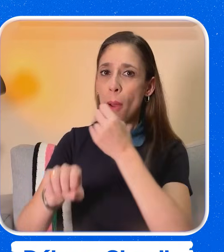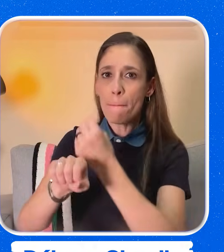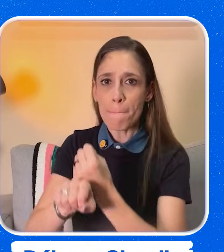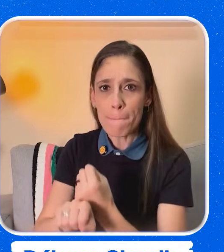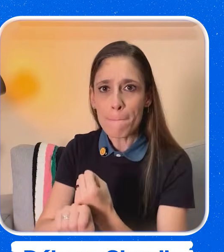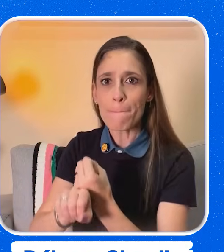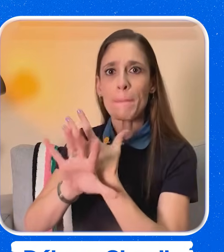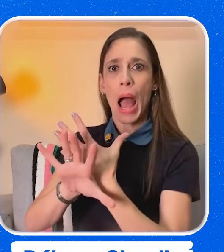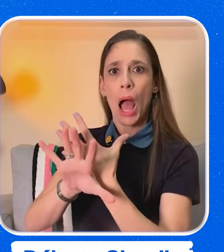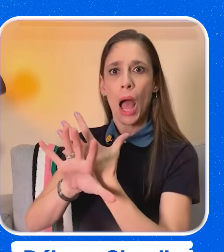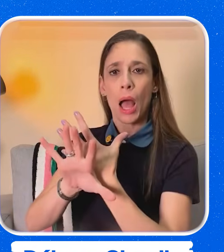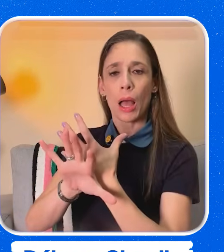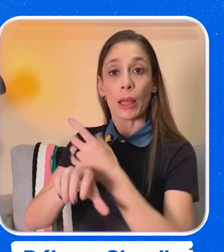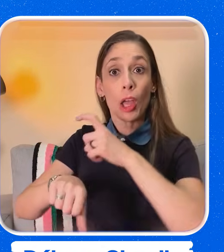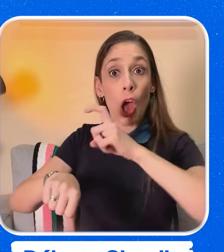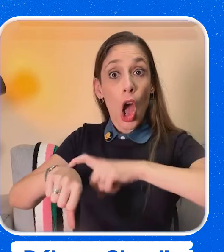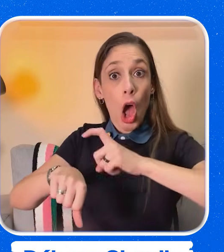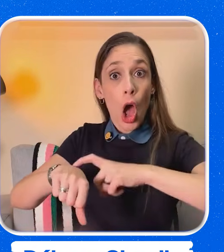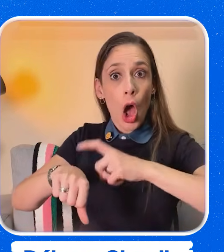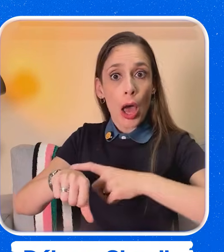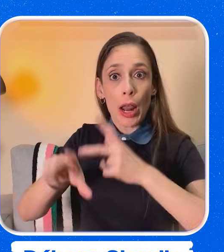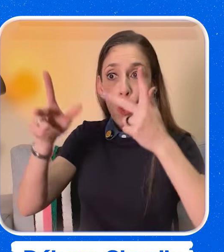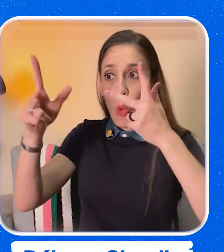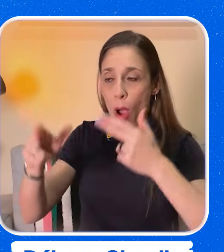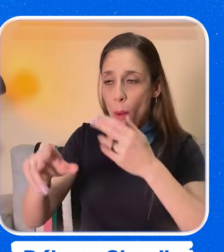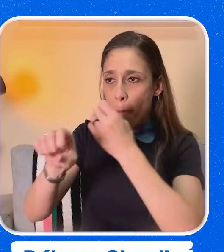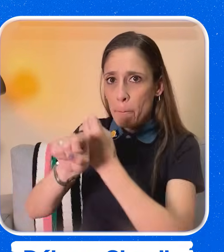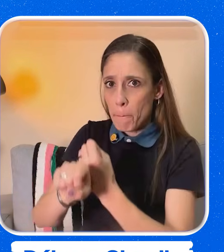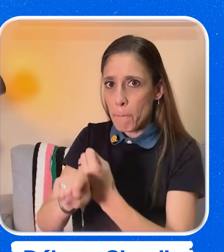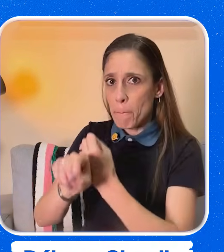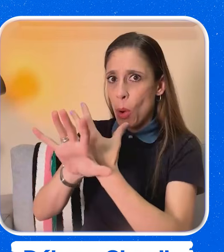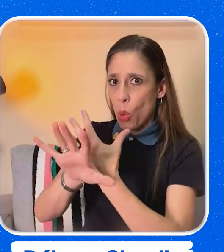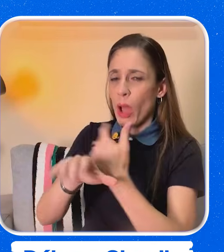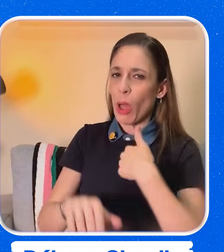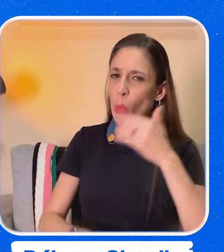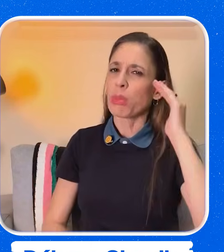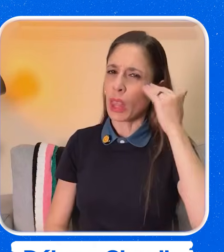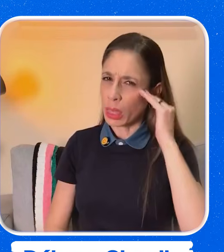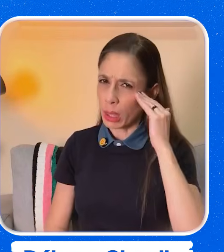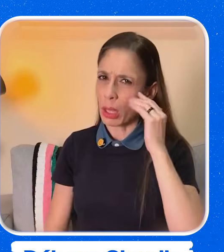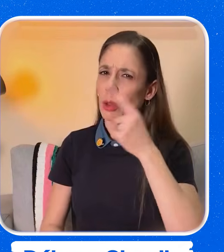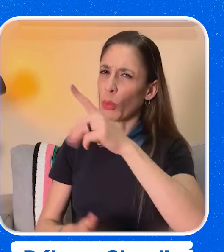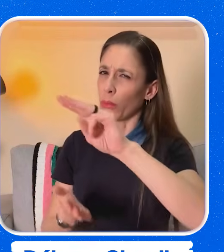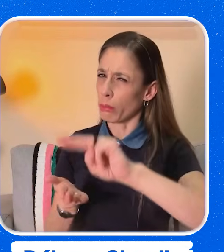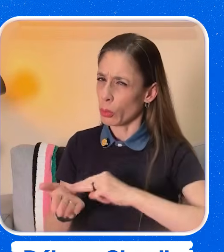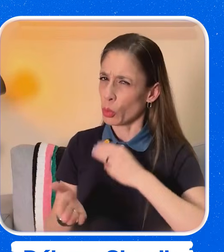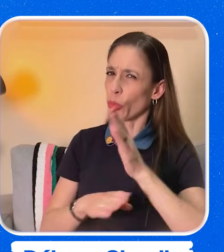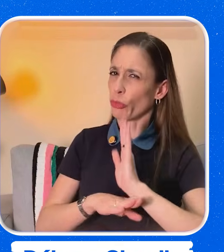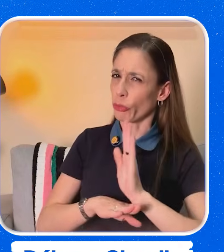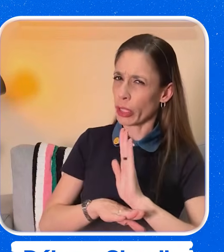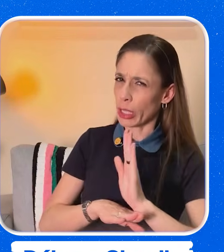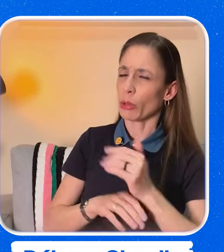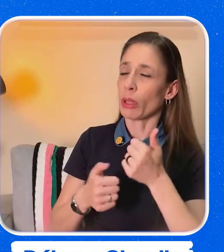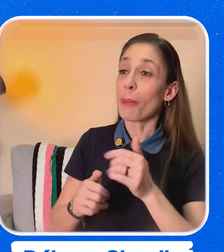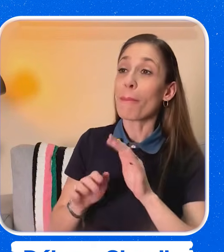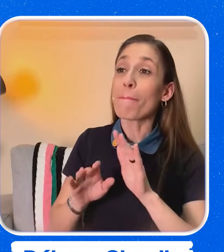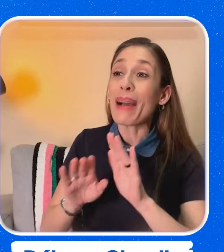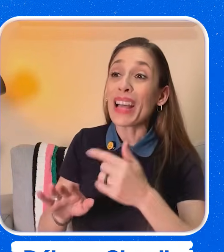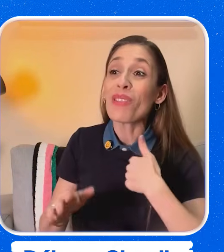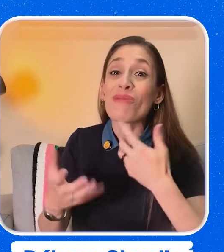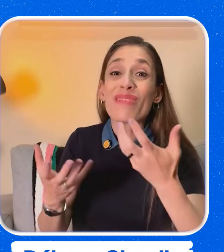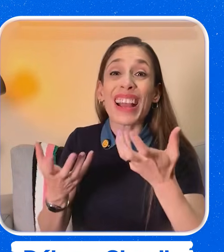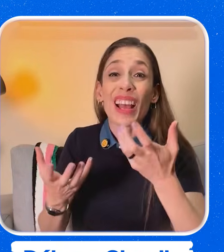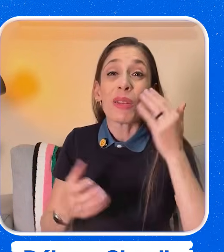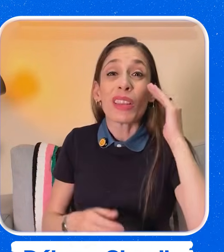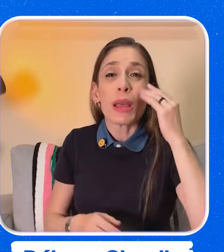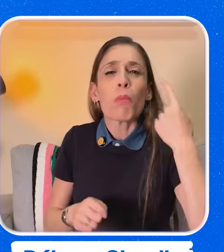síncrona, porque eu quero conversar com você. Eu já tinha entendido o que ele queria. Porém, eu queria entender o